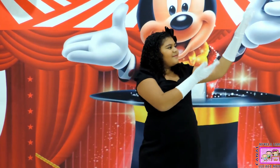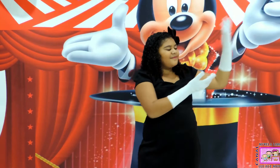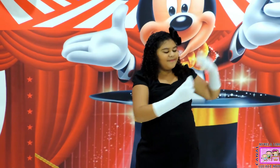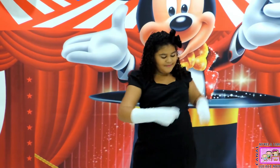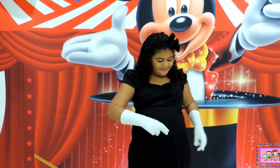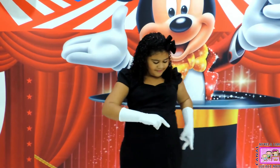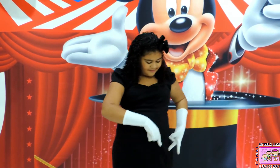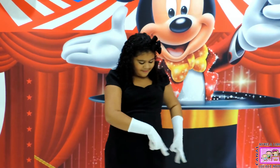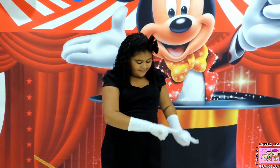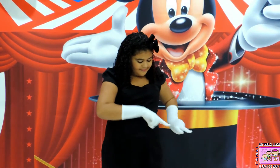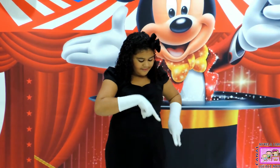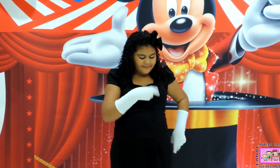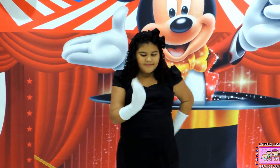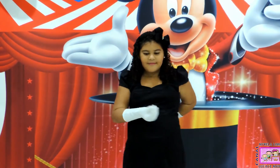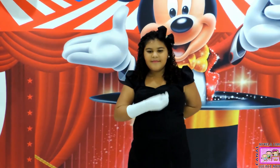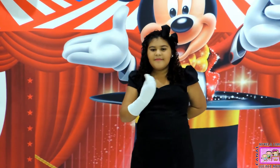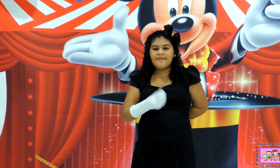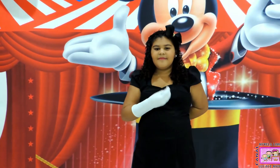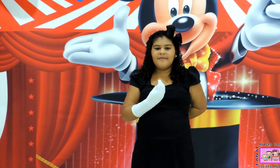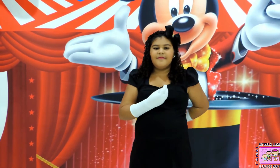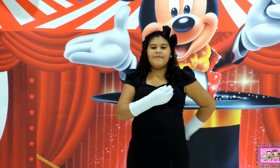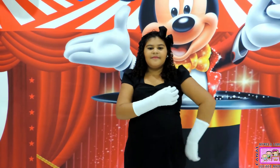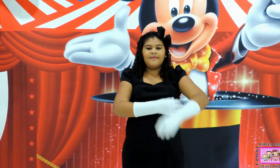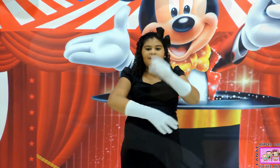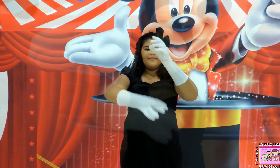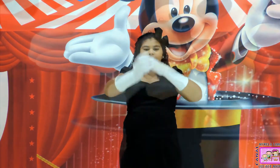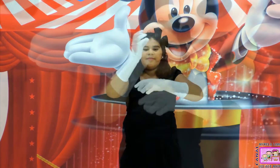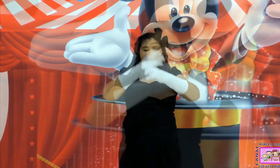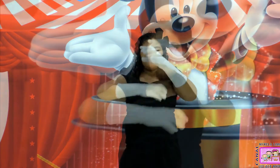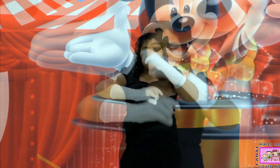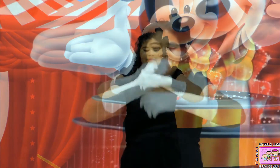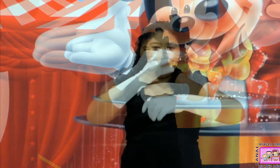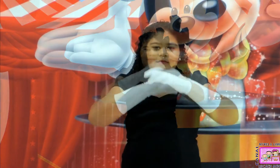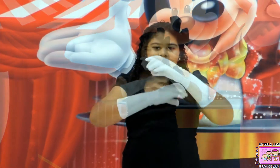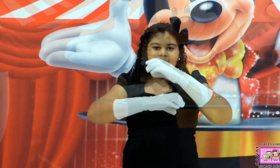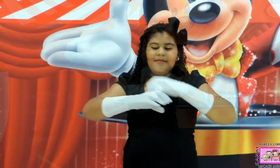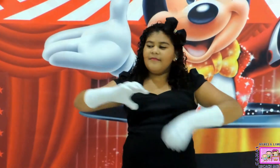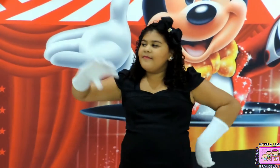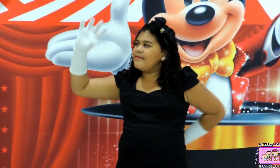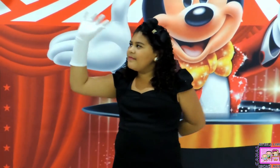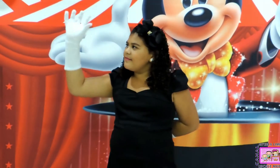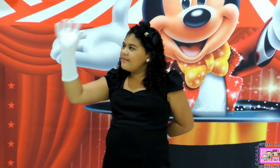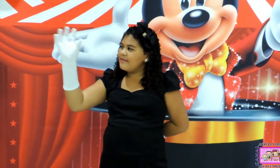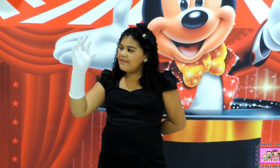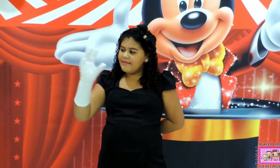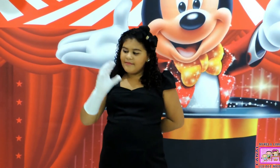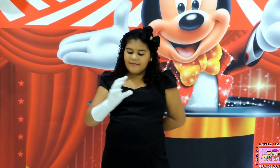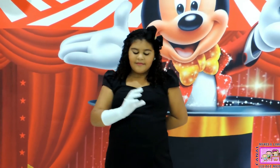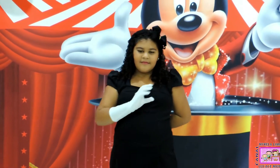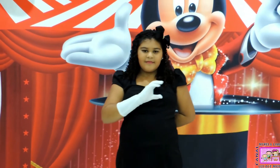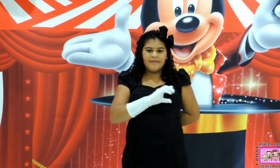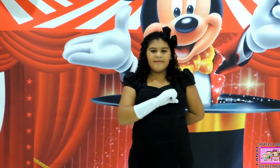louvor Pois enquanto eu viver vou cantar o seu nome